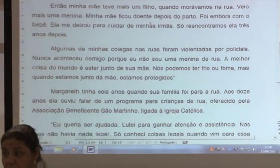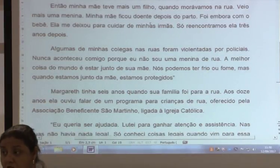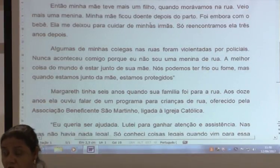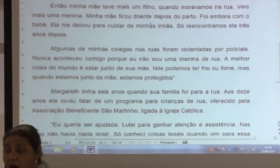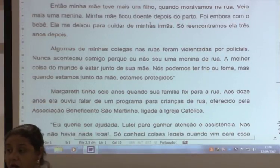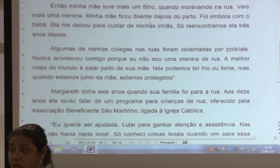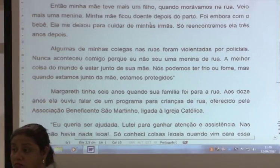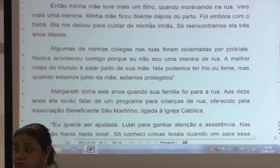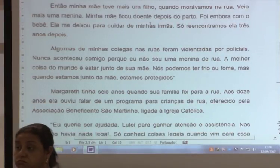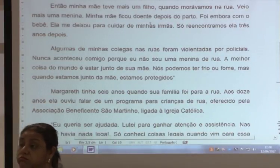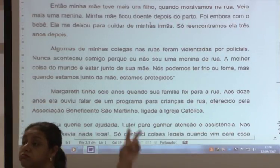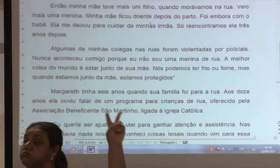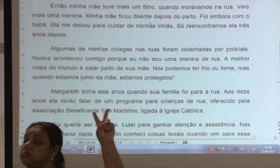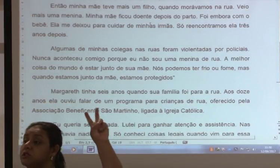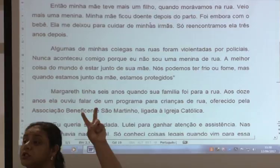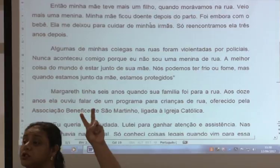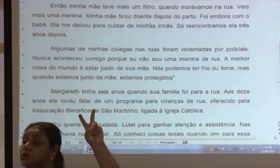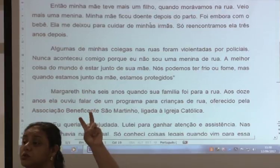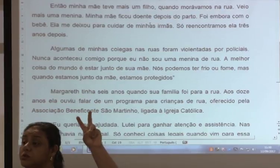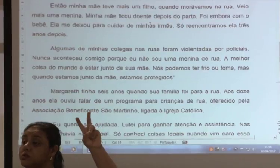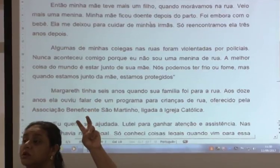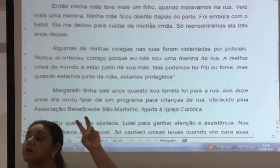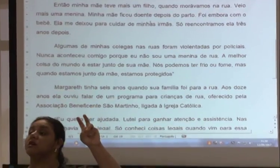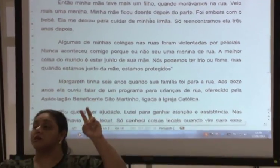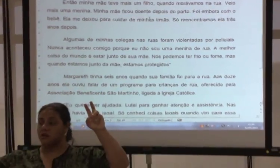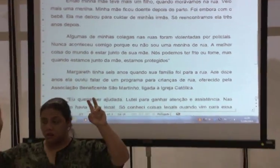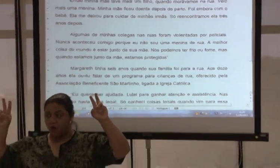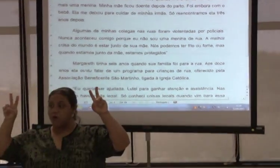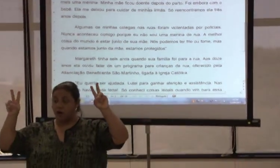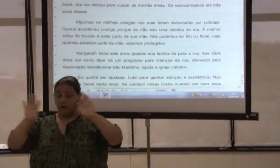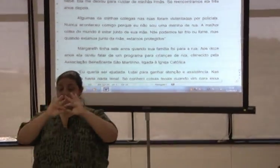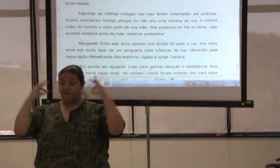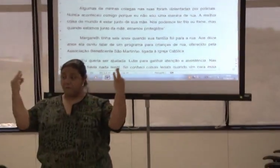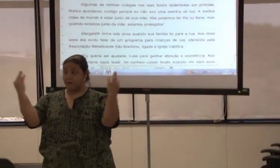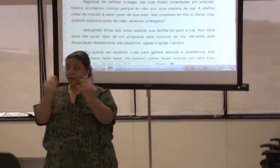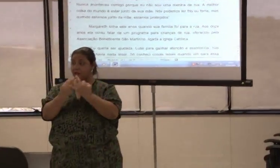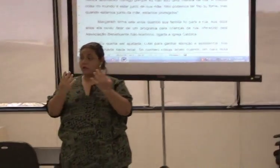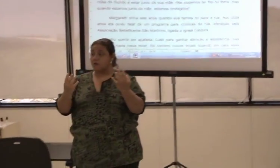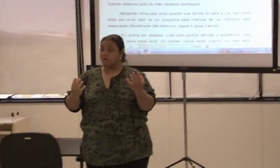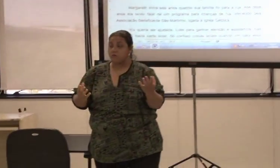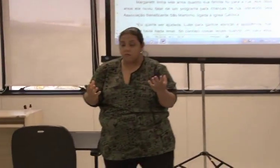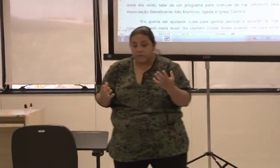Primeiro eu falo. Não, ela está dizendo lá, Margarete, não sei o que. Então. Aí depois eu disse,